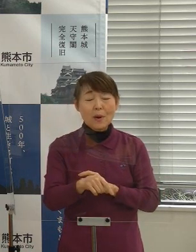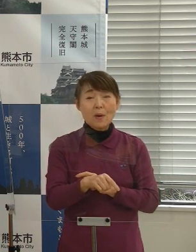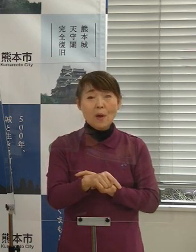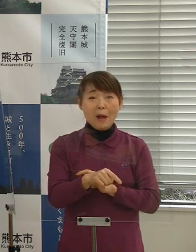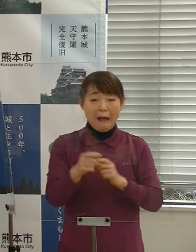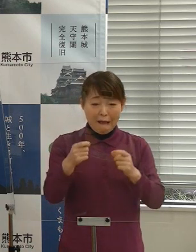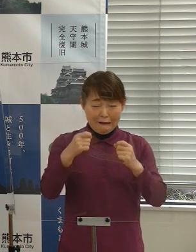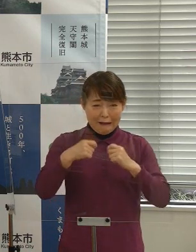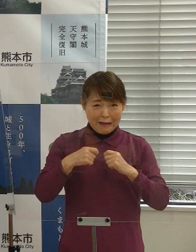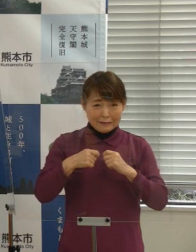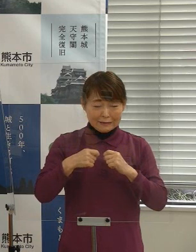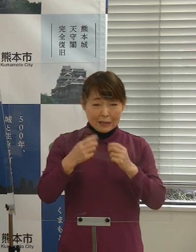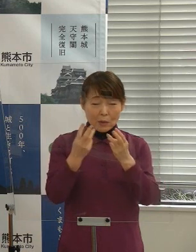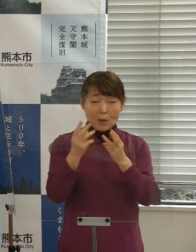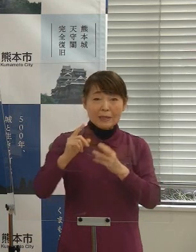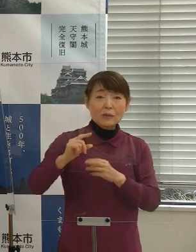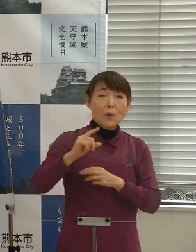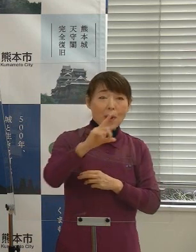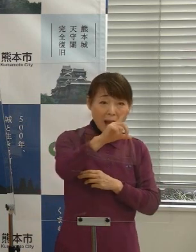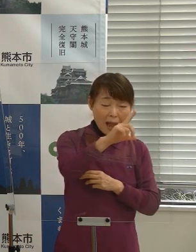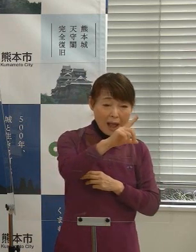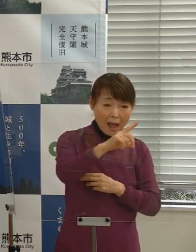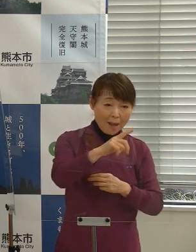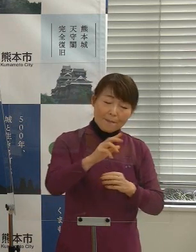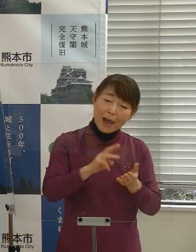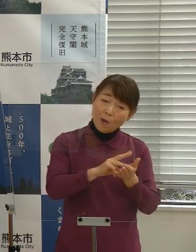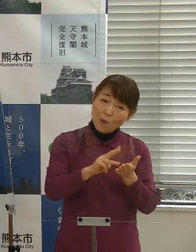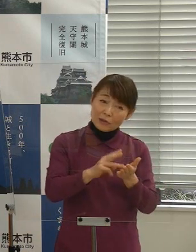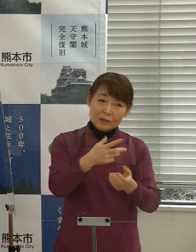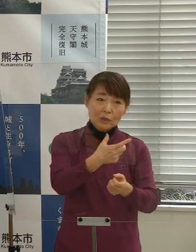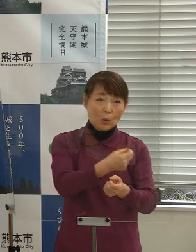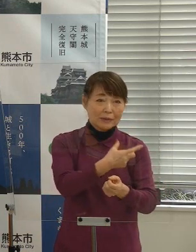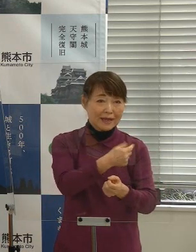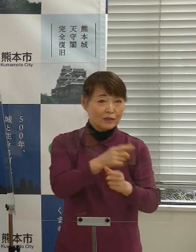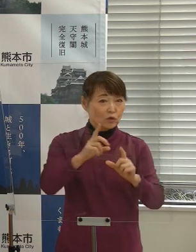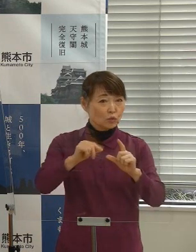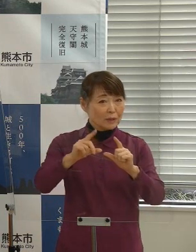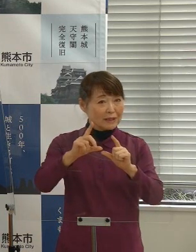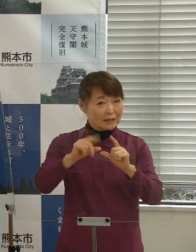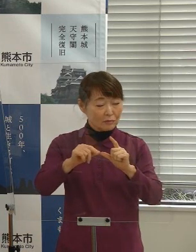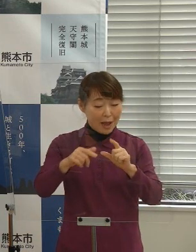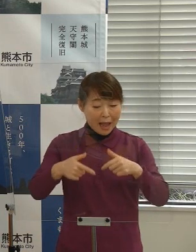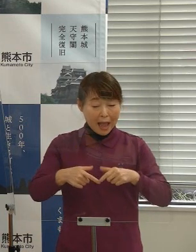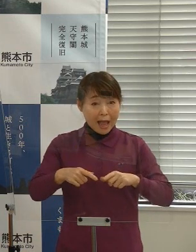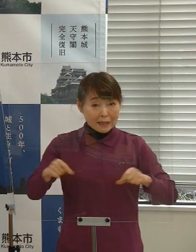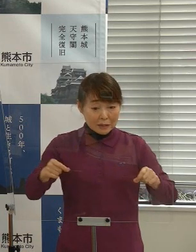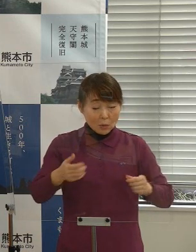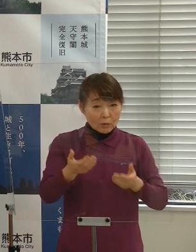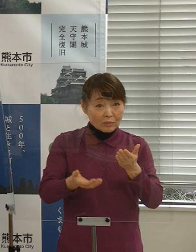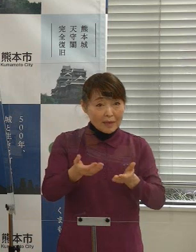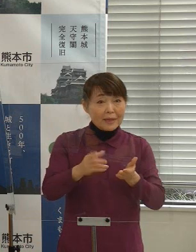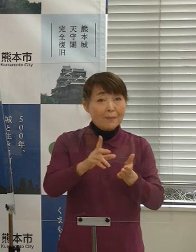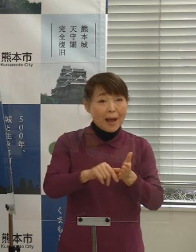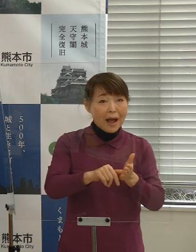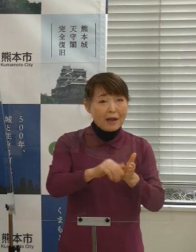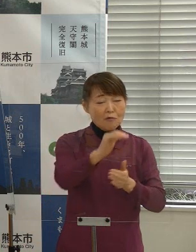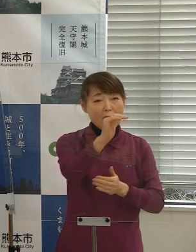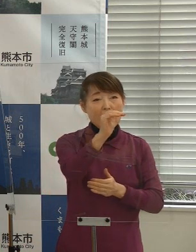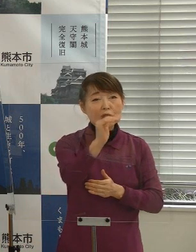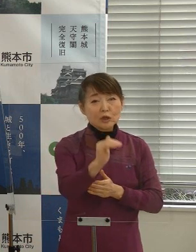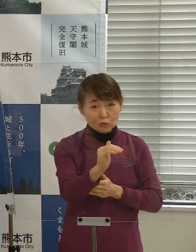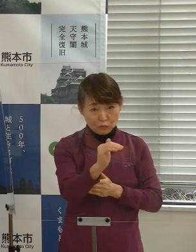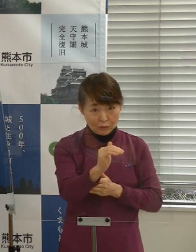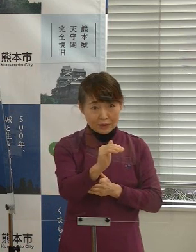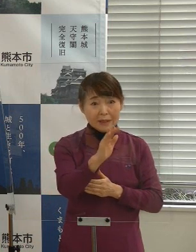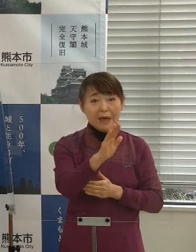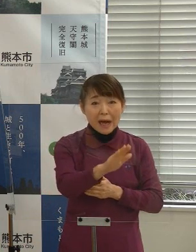ります。もちろんワクチンの接種率が、日本よりも低いエリアが多いということは